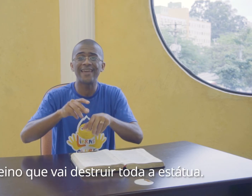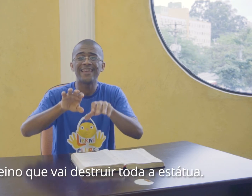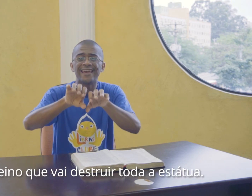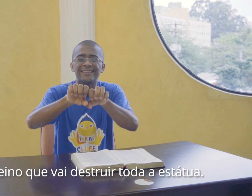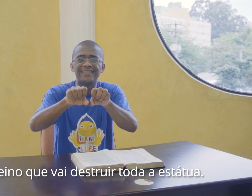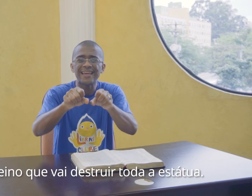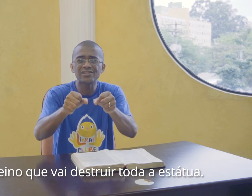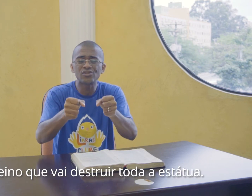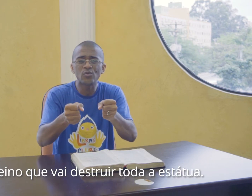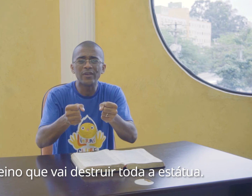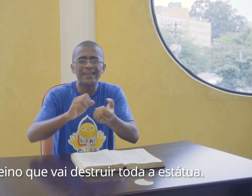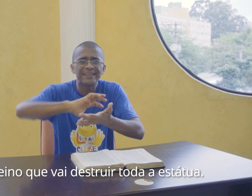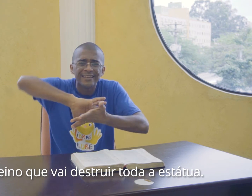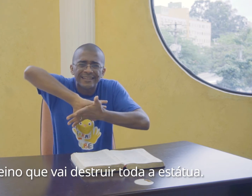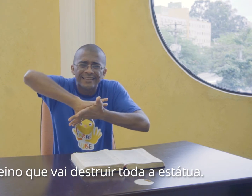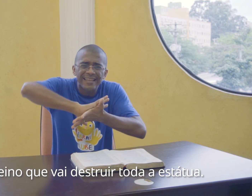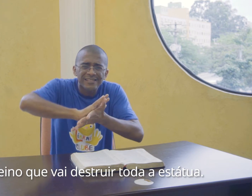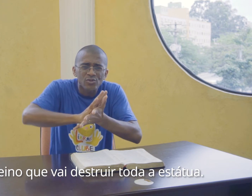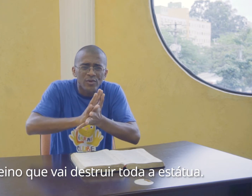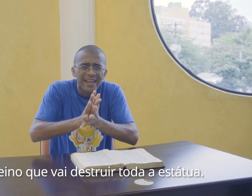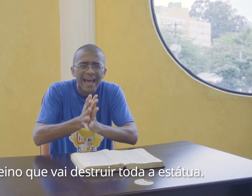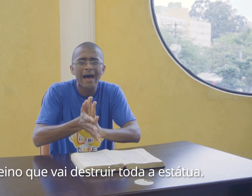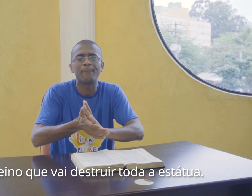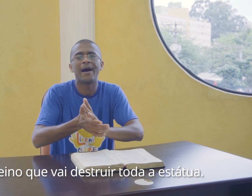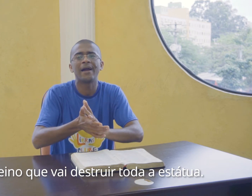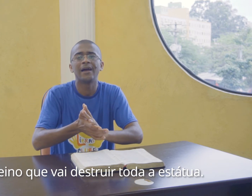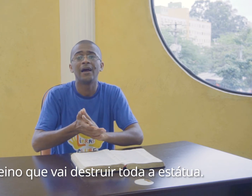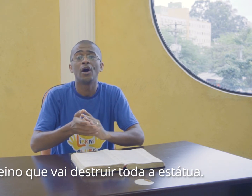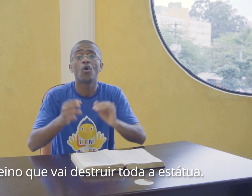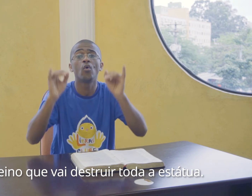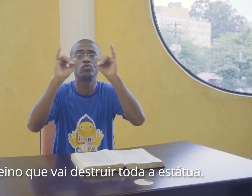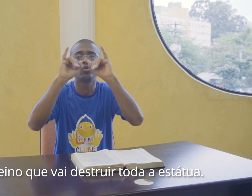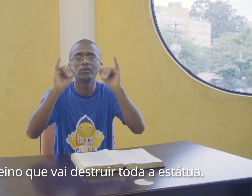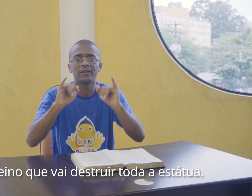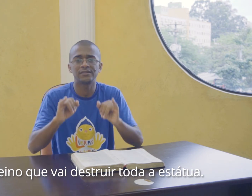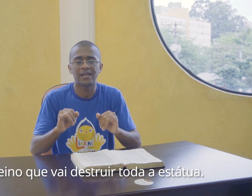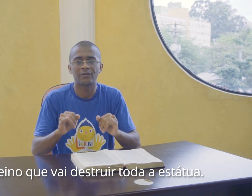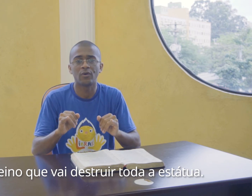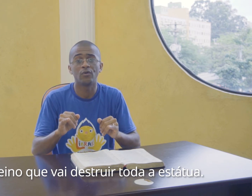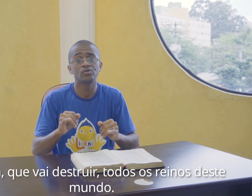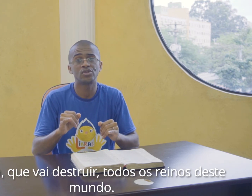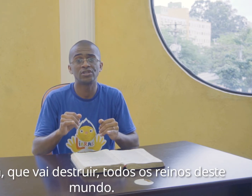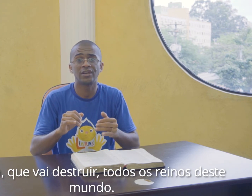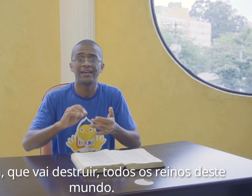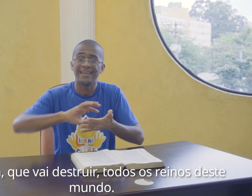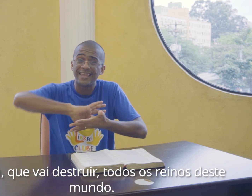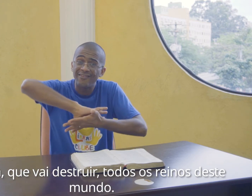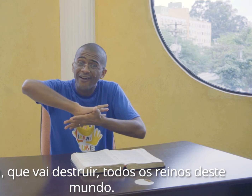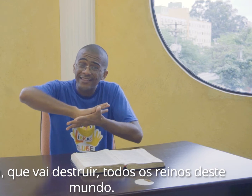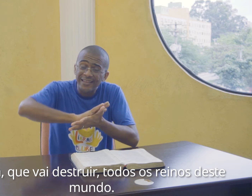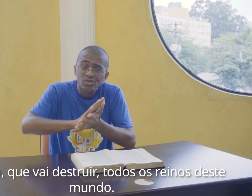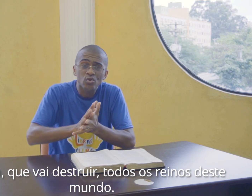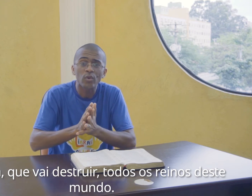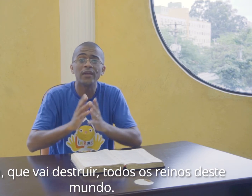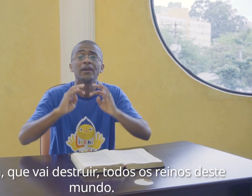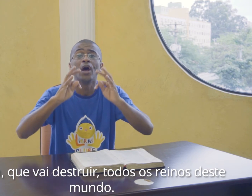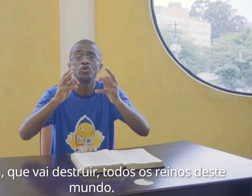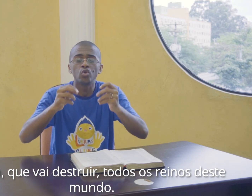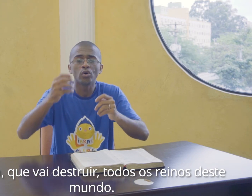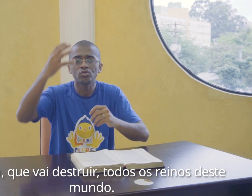vai destruir, acabar com toda a estátua, ou seja, que ele vai destruir todos